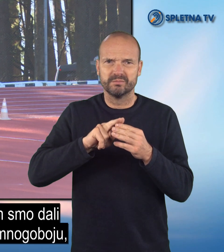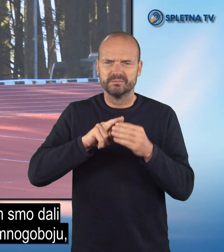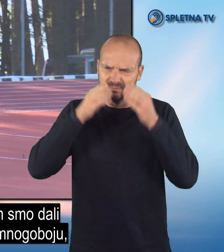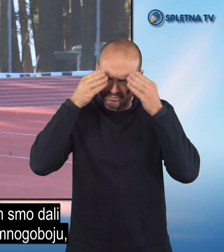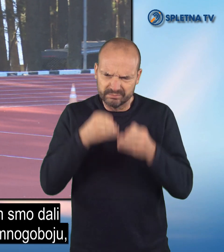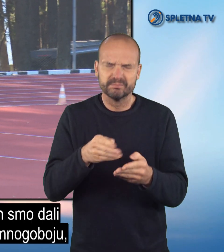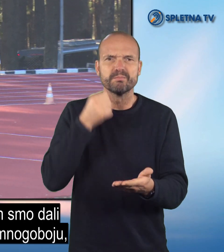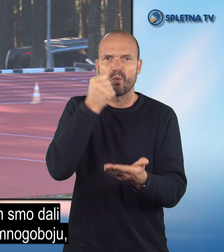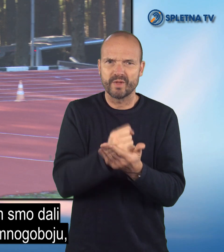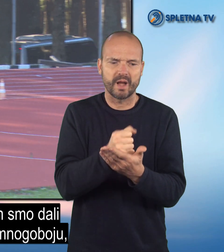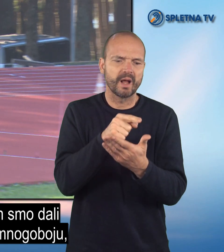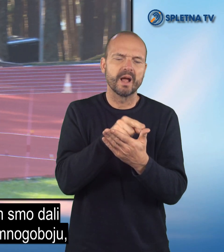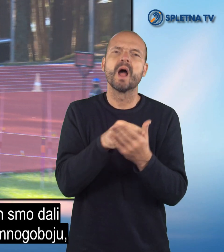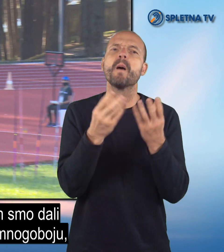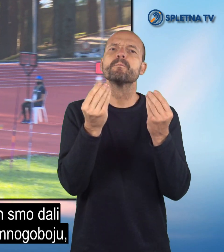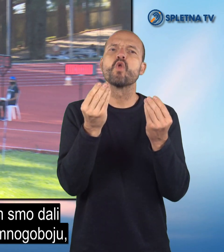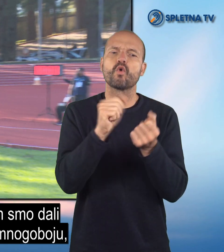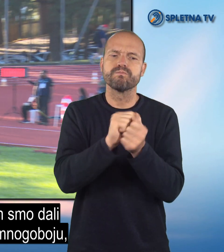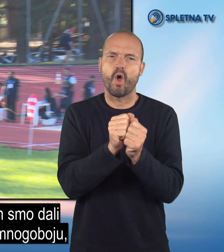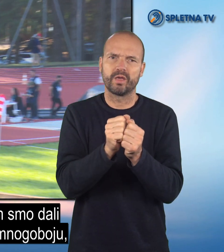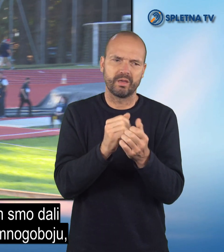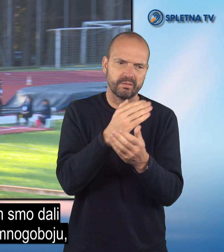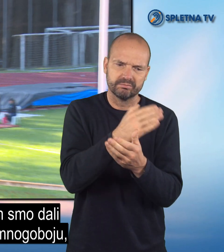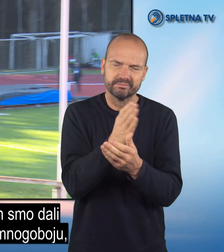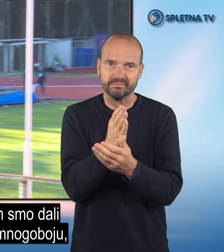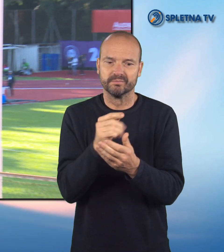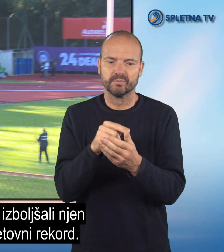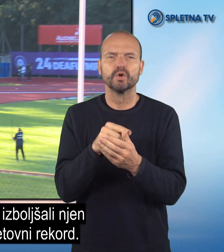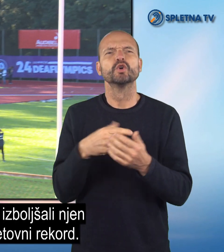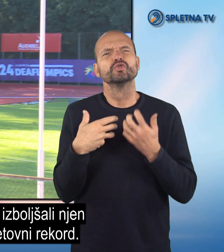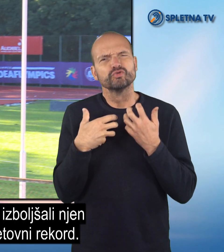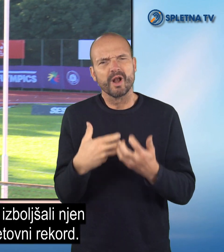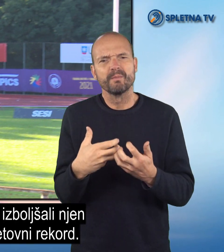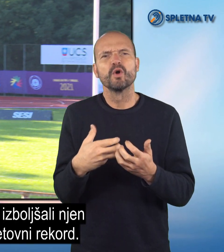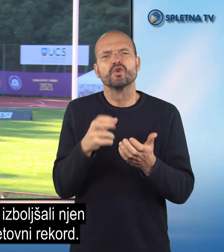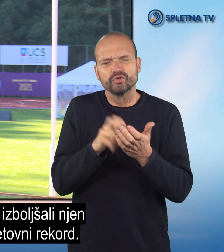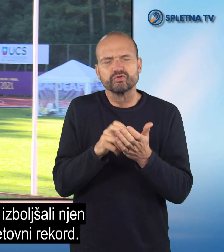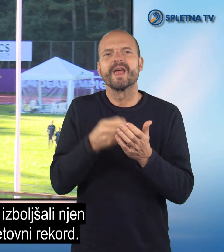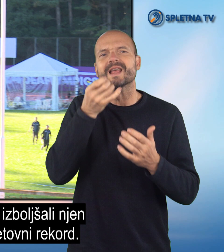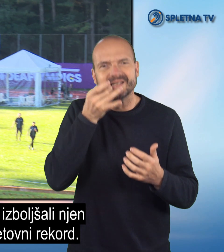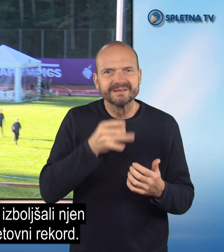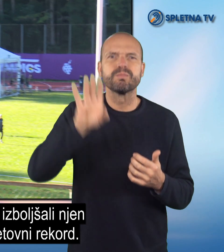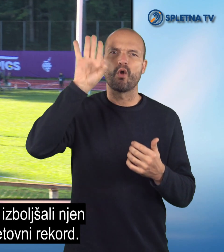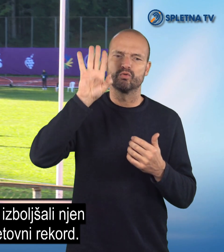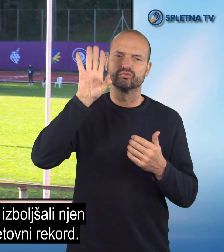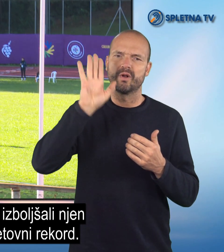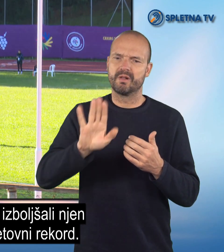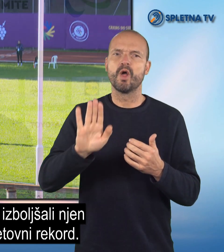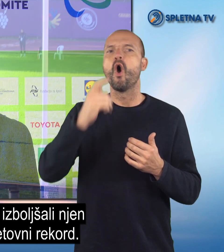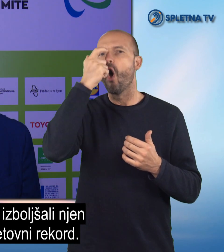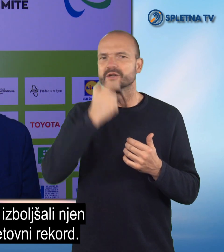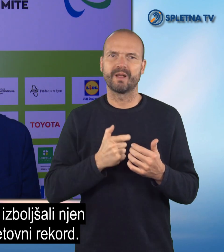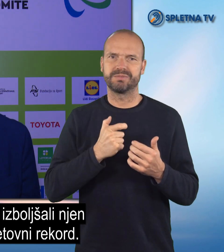Predvsem, da smo dali poudarek mnogoboju, kjer bi še radi